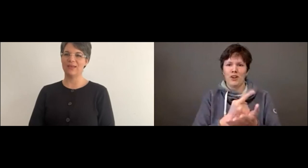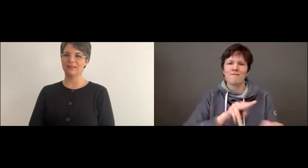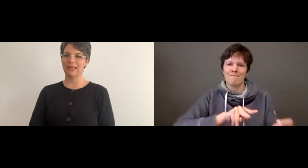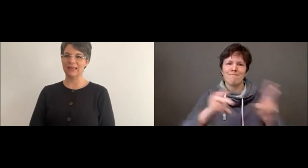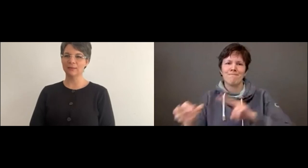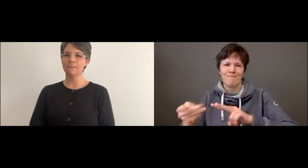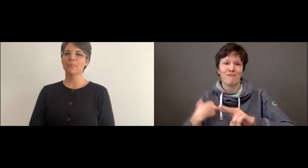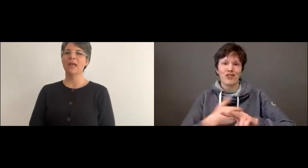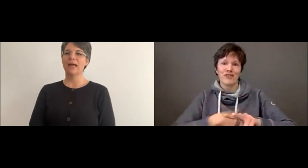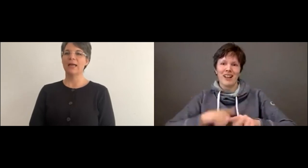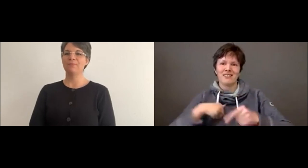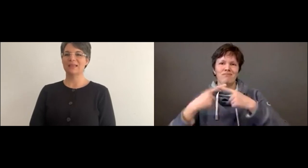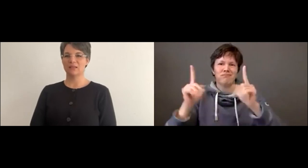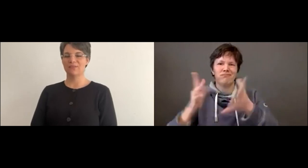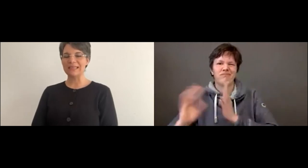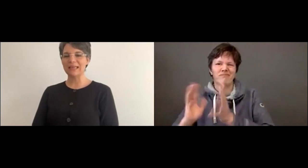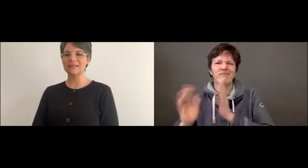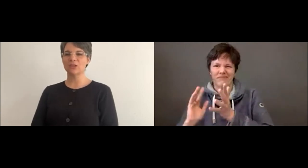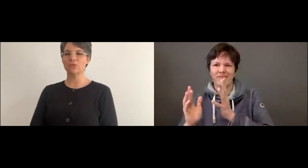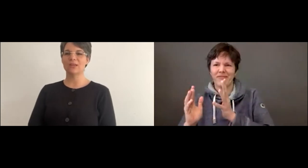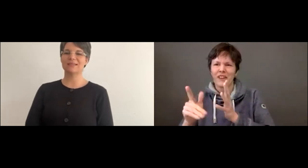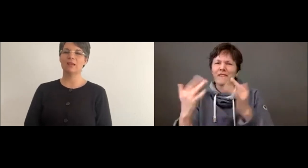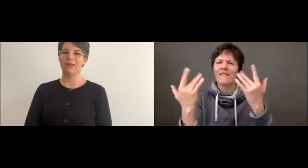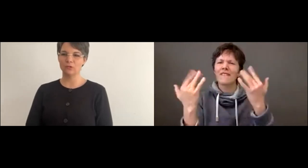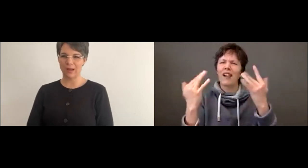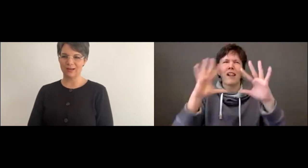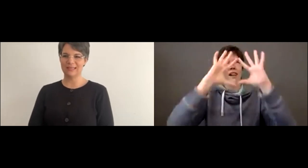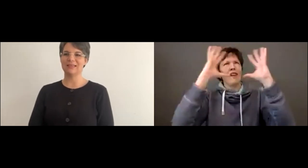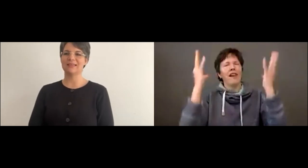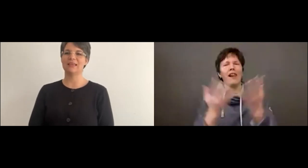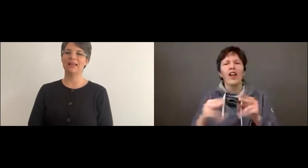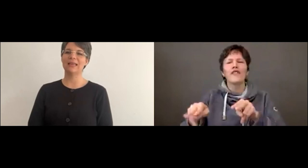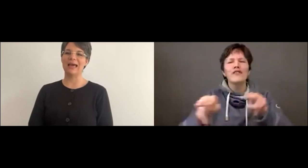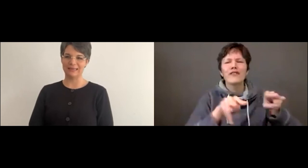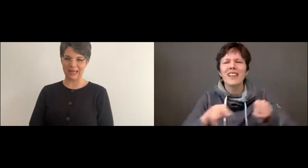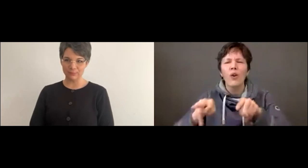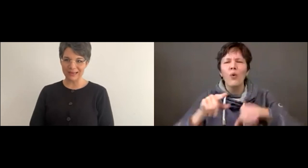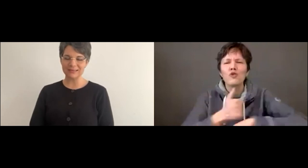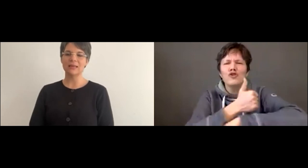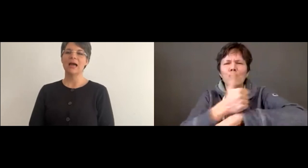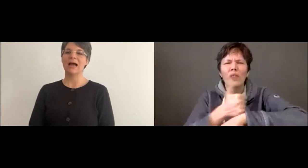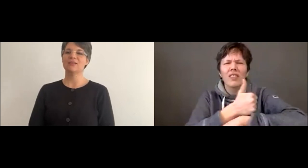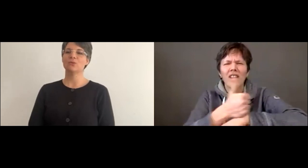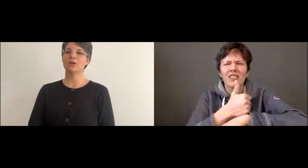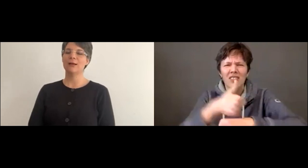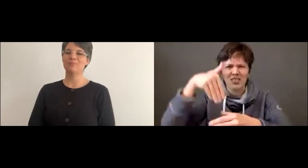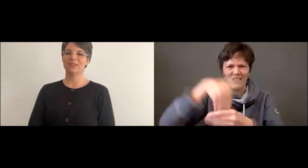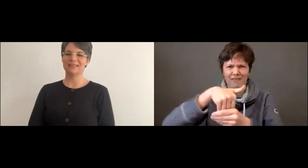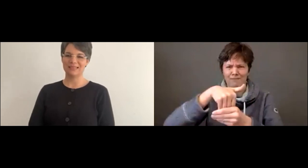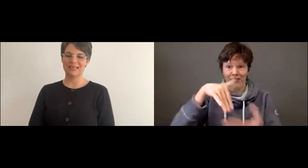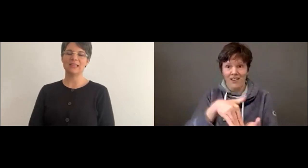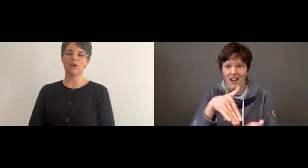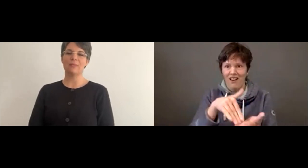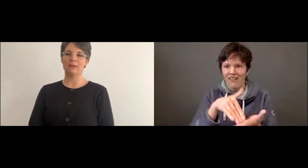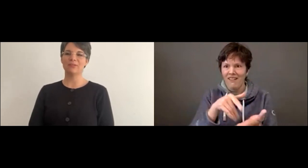ich da verwenden kann. Das Wichtige ist natürlich, dass die Gebärdensprache sich an das jeweilige Land anpasst. Also,